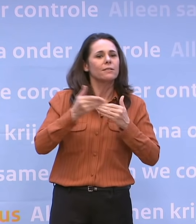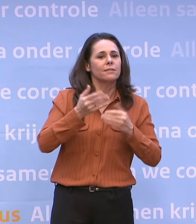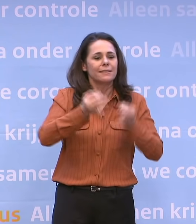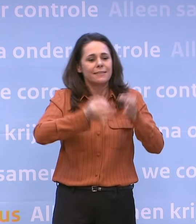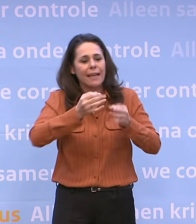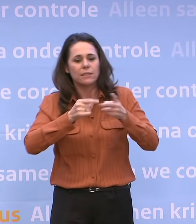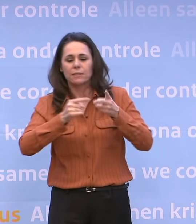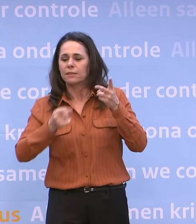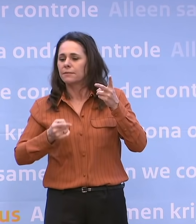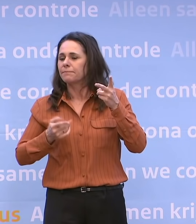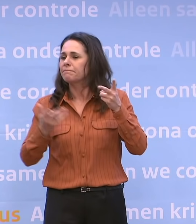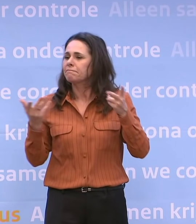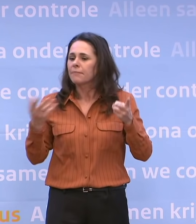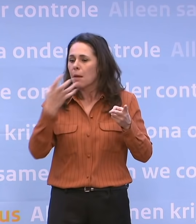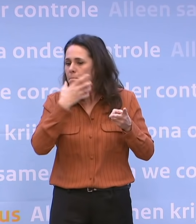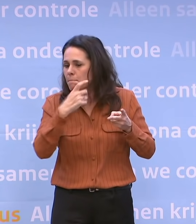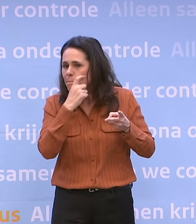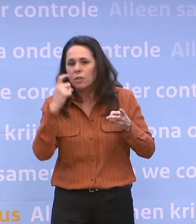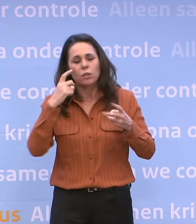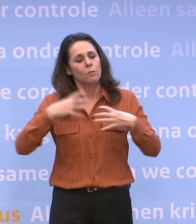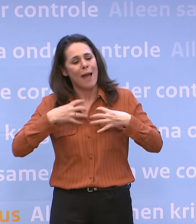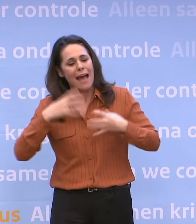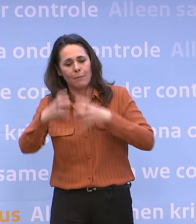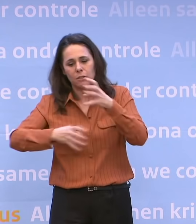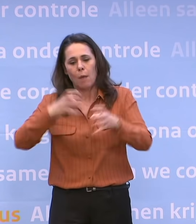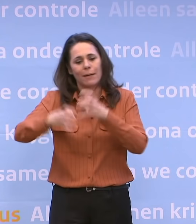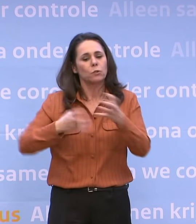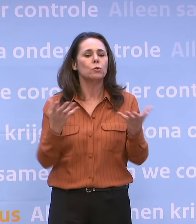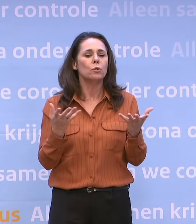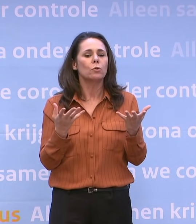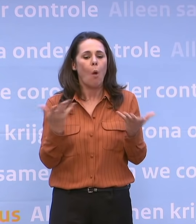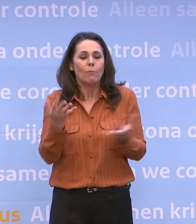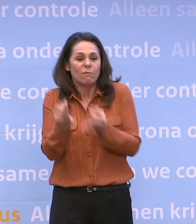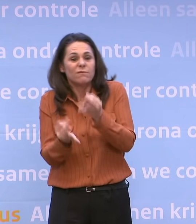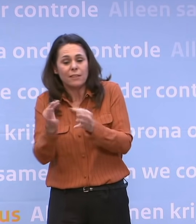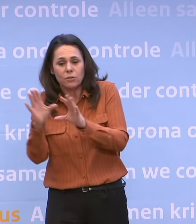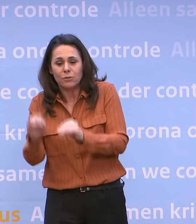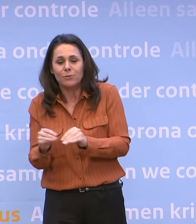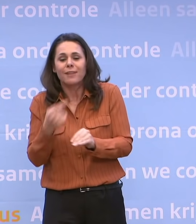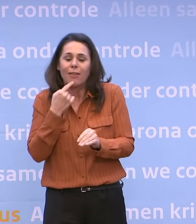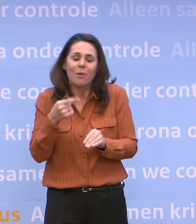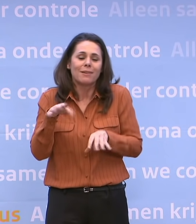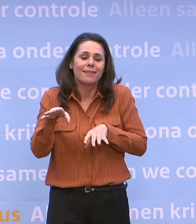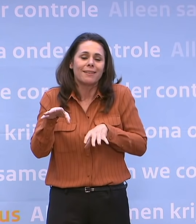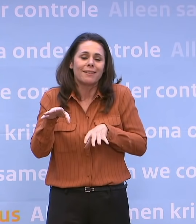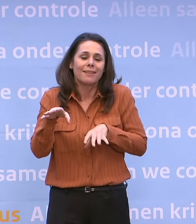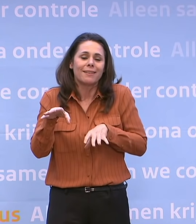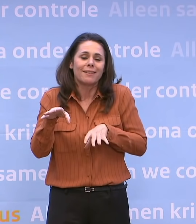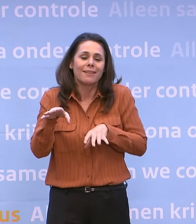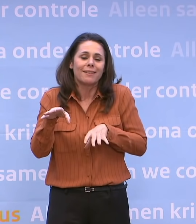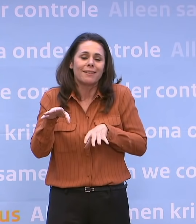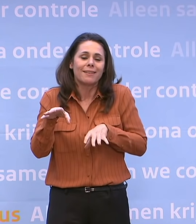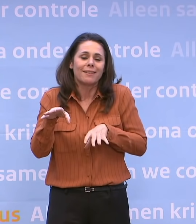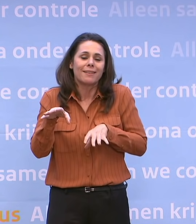is, of dat nou maskers zijn, of ook inderdaad spullen om die testen mee te kunnen uitvoeren. Hamsteren zou je het kunnen noemen. Minister De Jonge draait